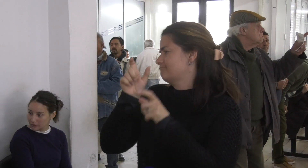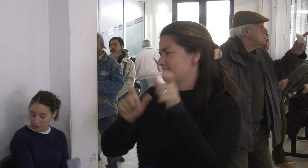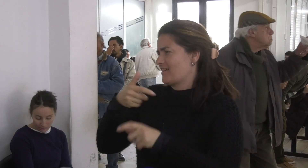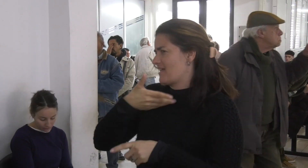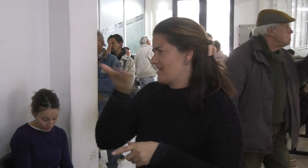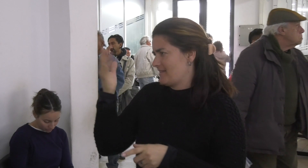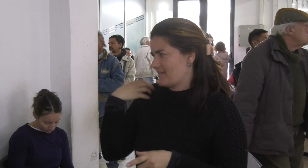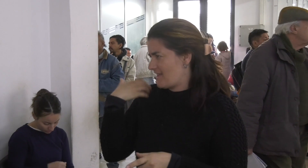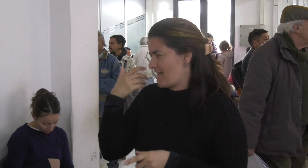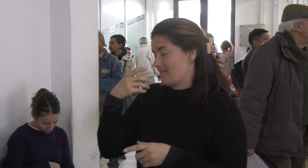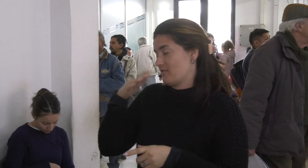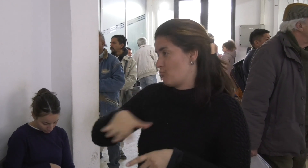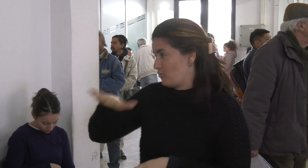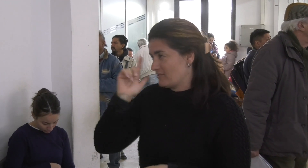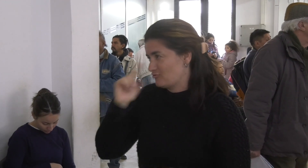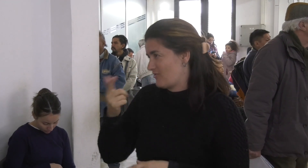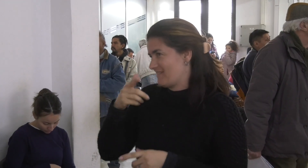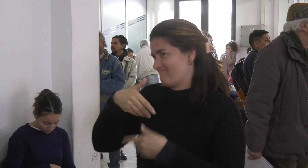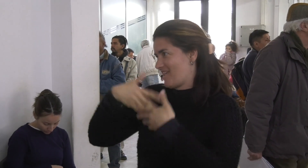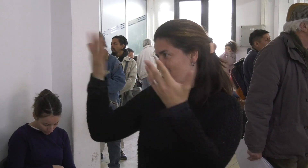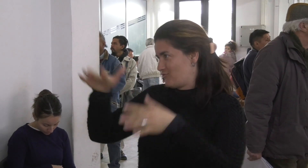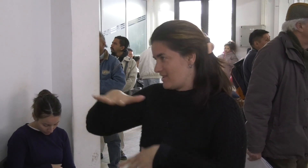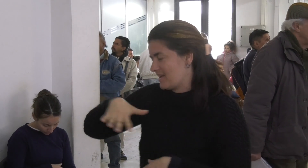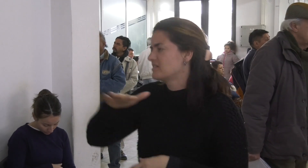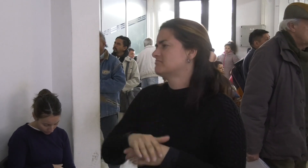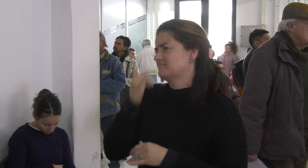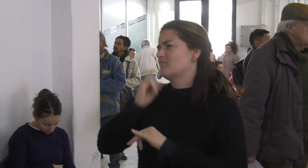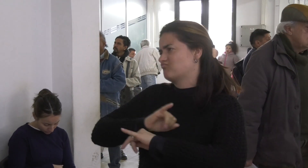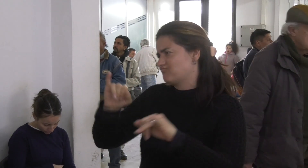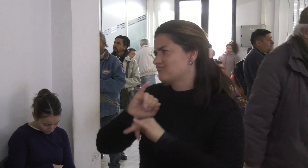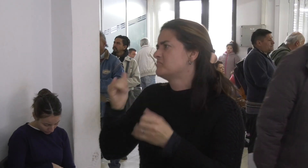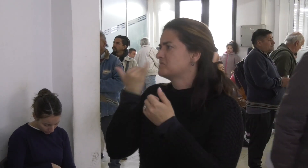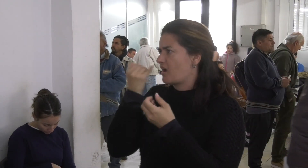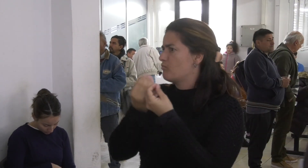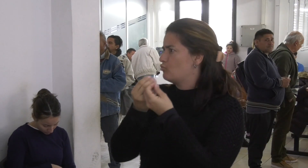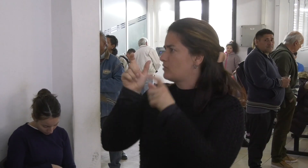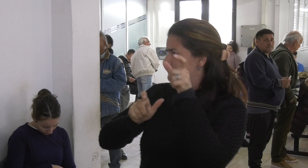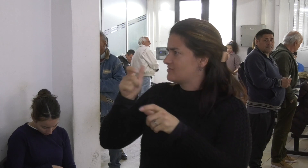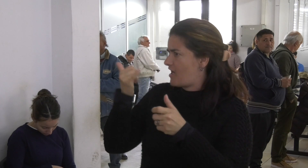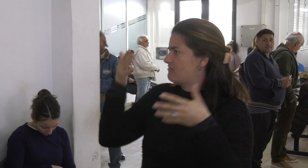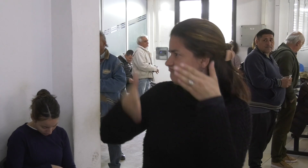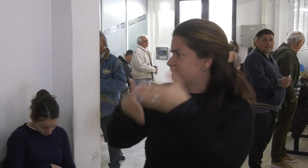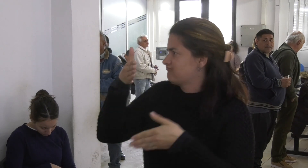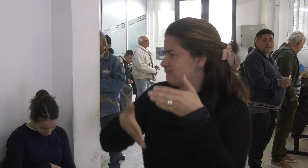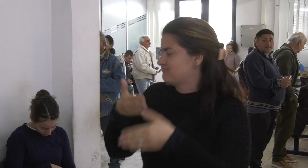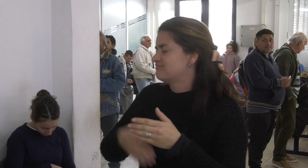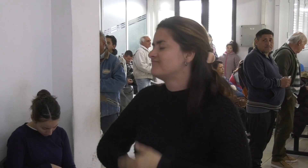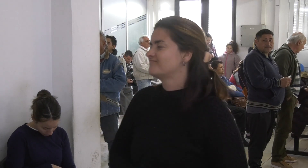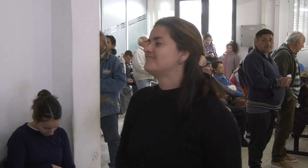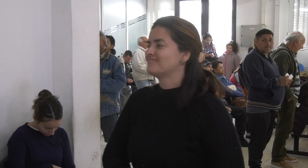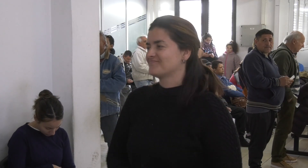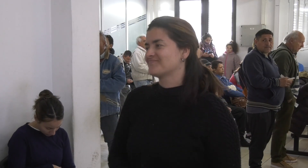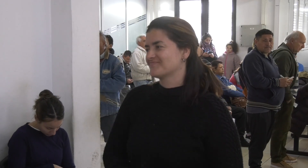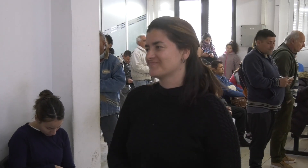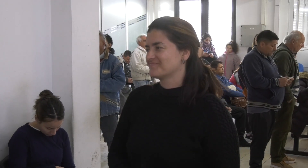difundiendo desde la municipalidad, desde la Asociación de Sordos de Santa Fe y desde la comunidad en general, así que ya han venido varias personas